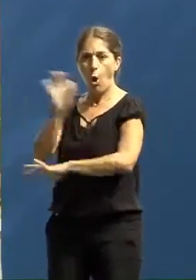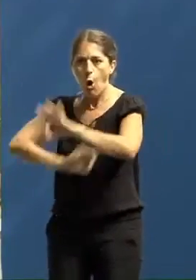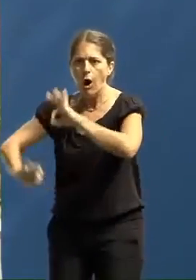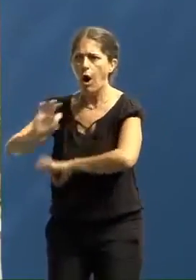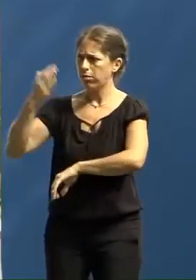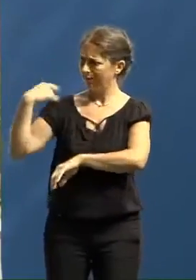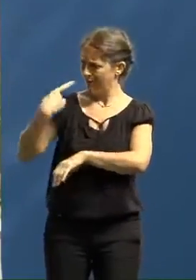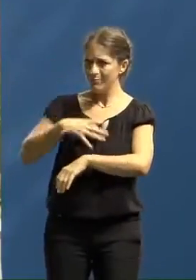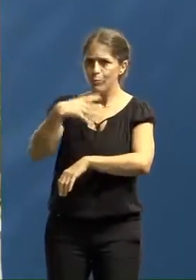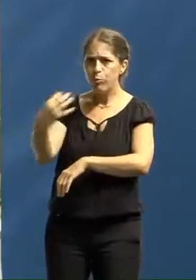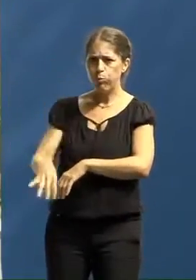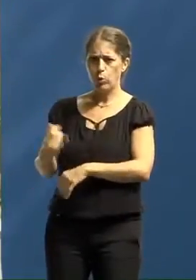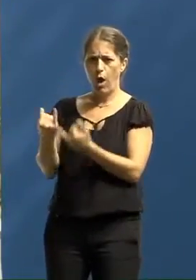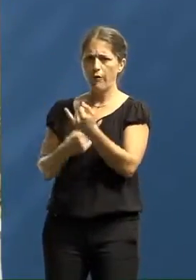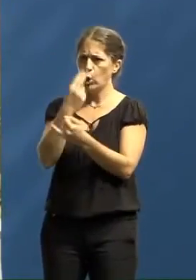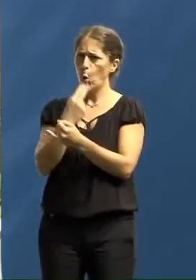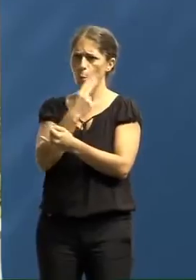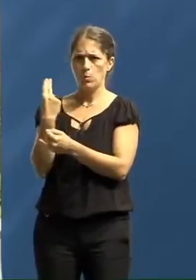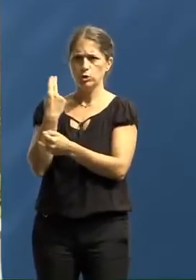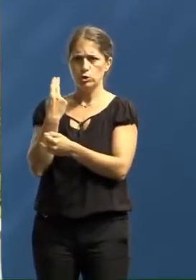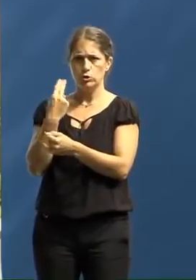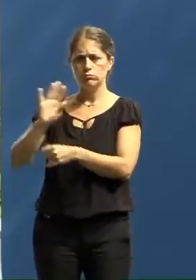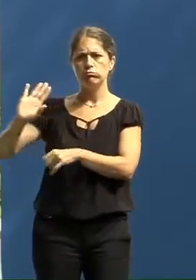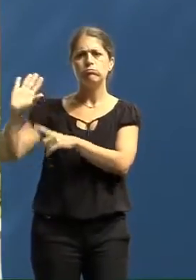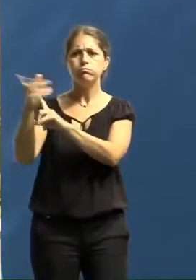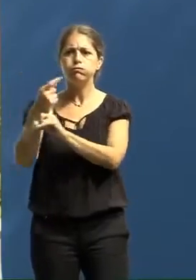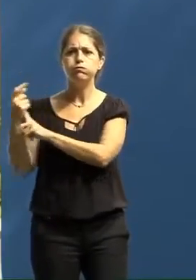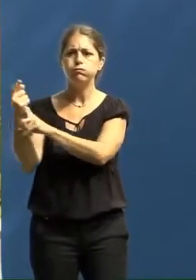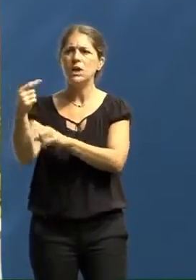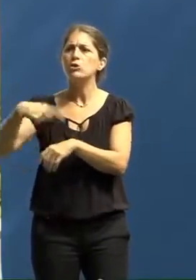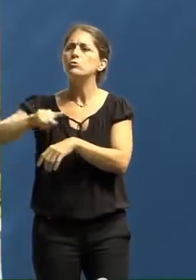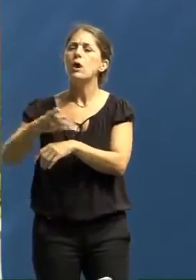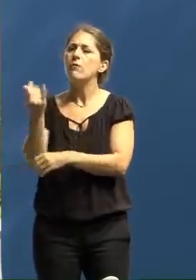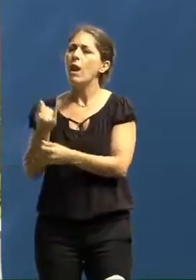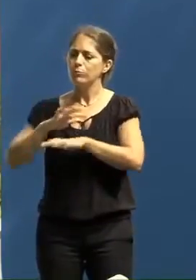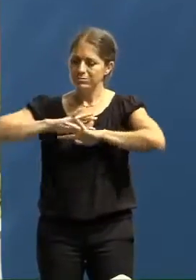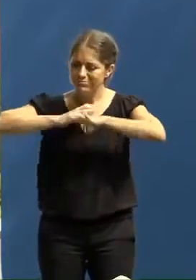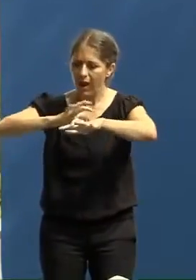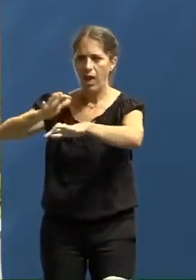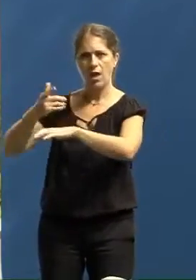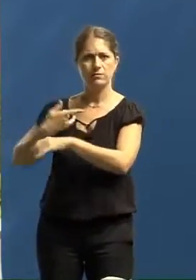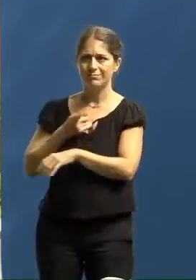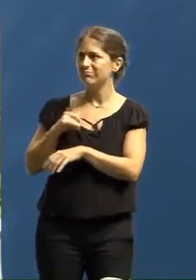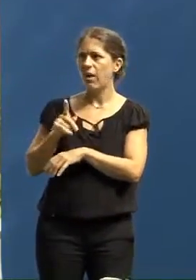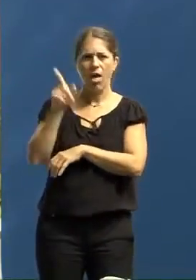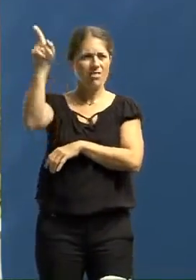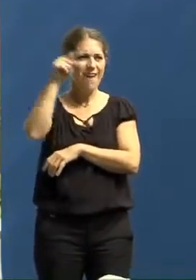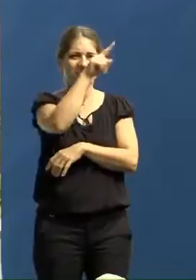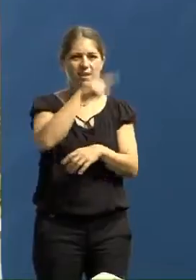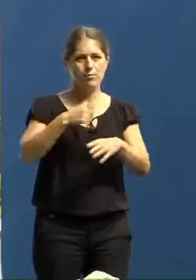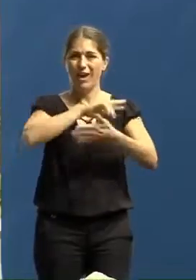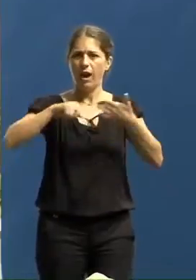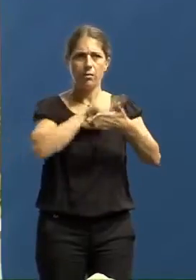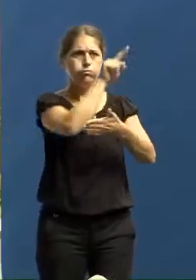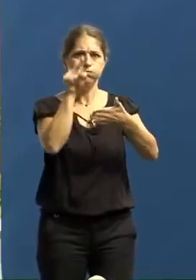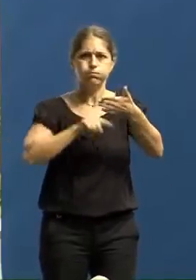de comprometerse no máis próximo, seren capaces de organizar mareas cidadás aquí e acolá para demostrar que era posible tamén